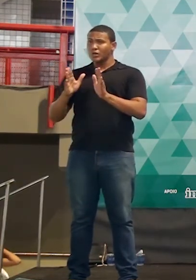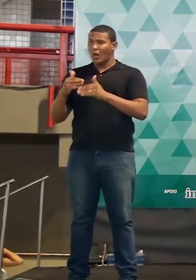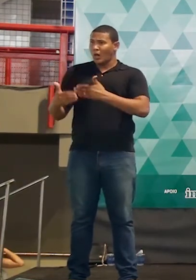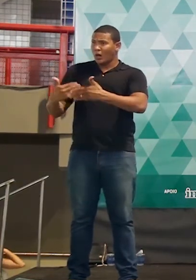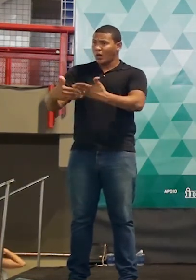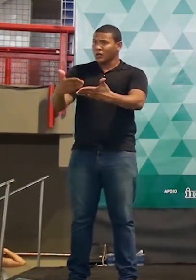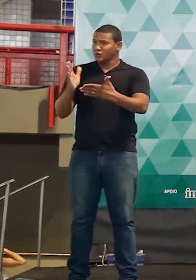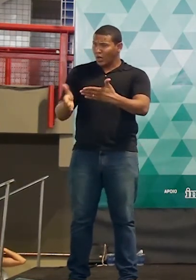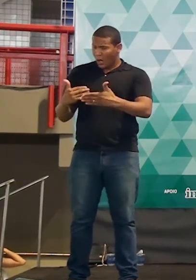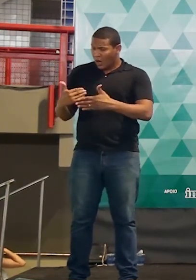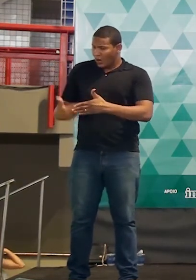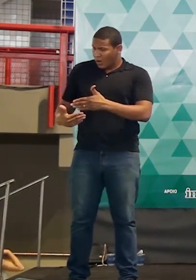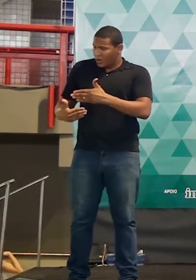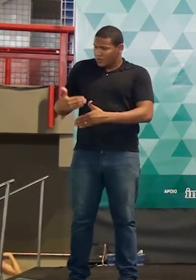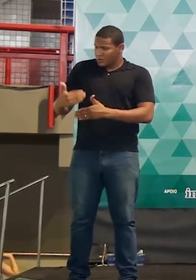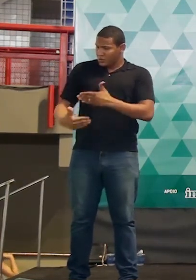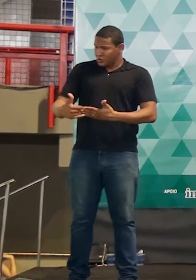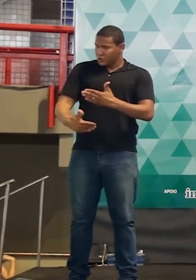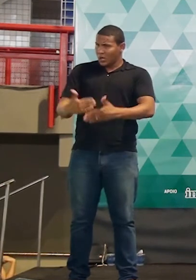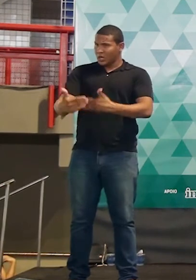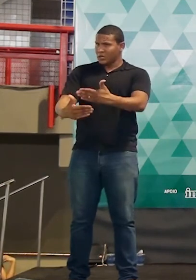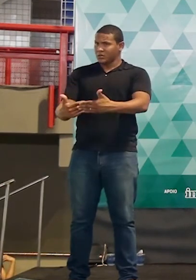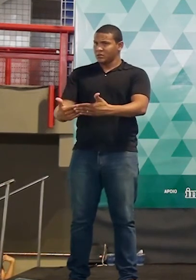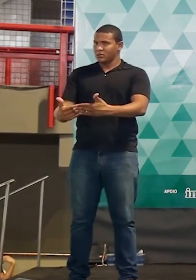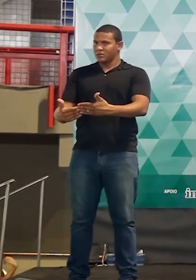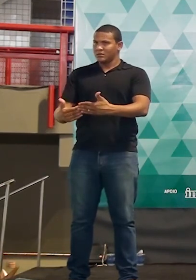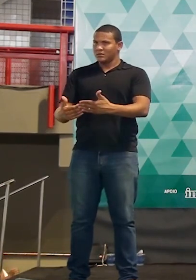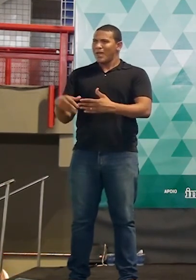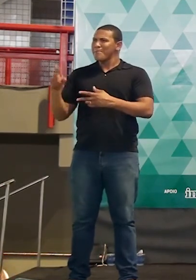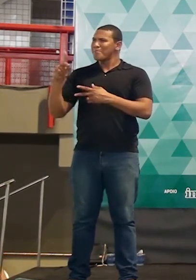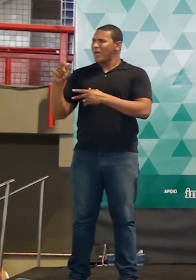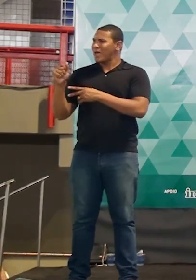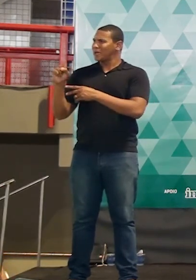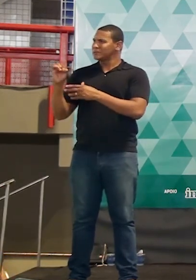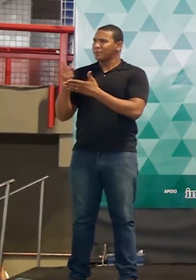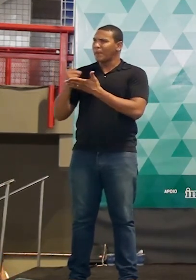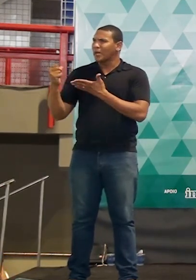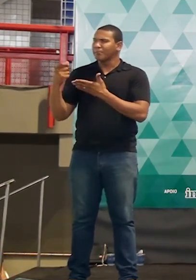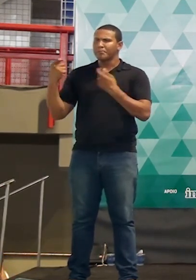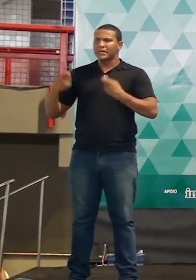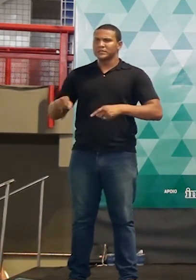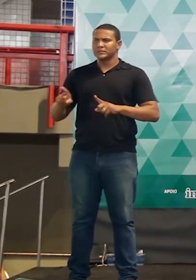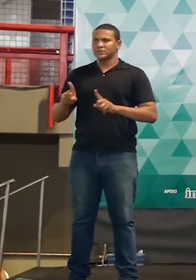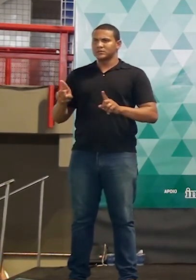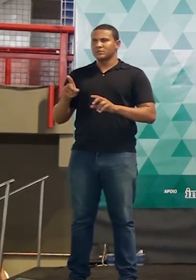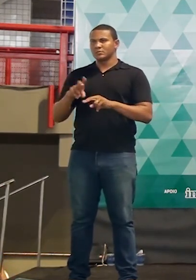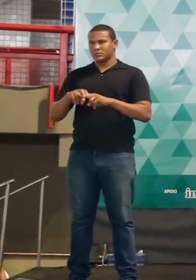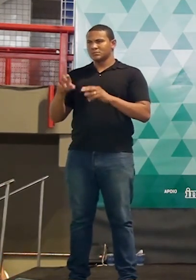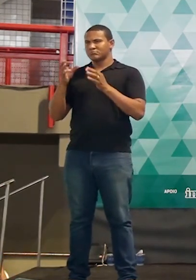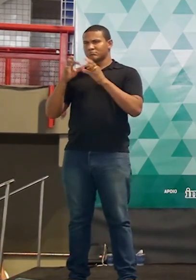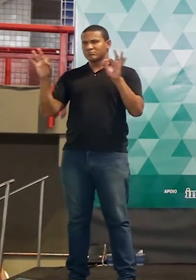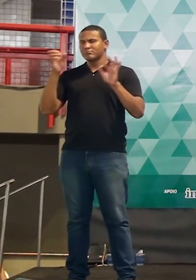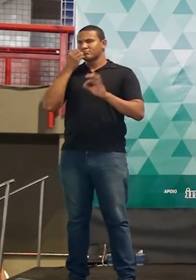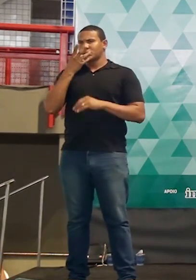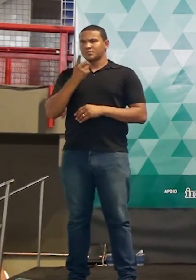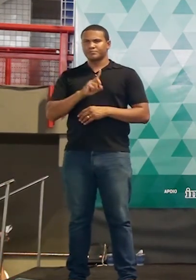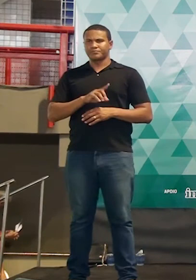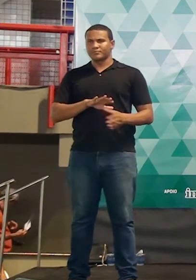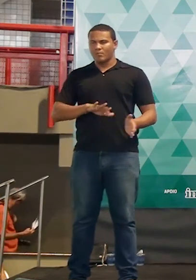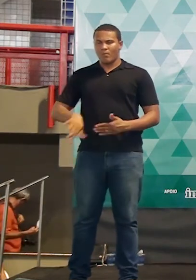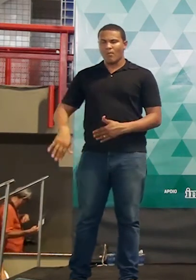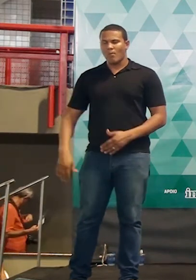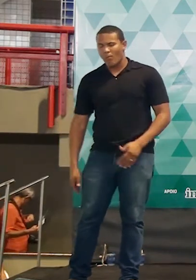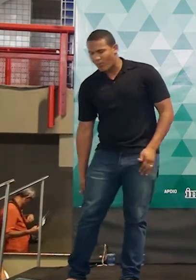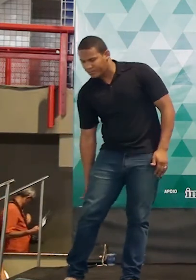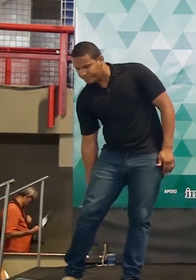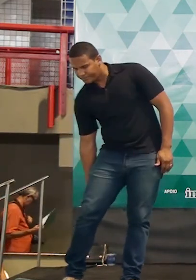passam. Está entendendo? É uma ideia redundante. Esses modelos não servem. Vamos agora entender. Professora, e aí,